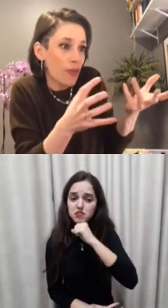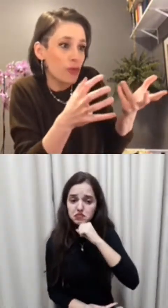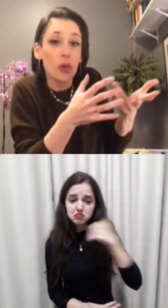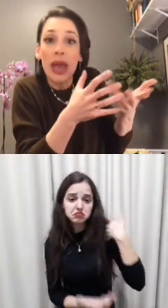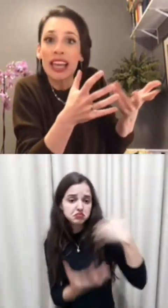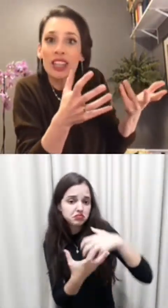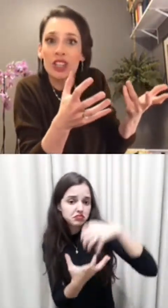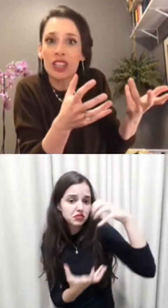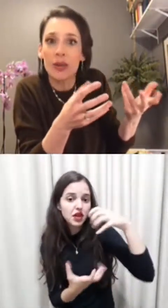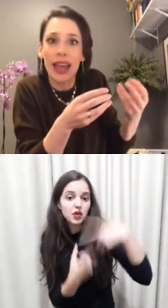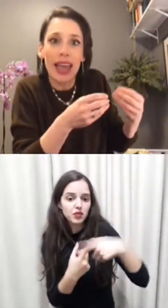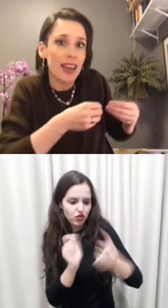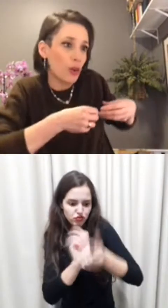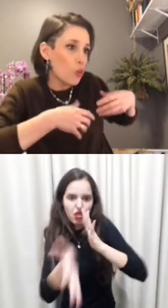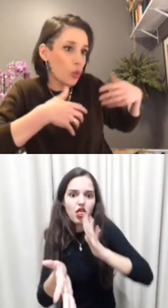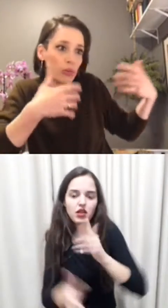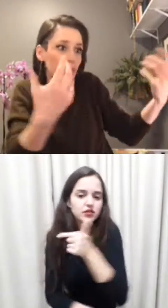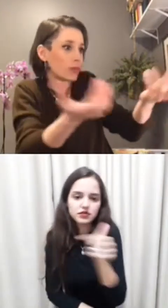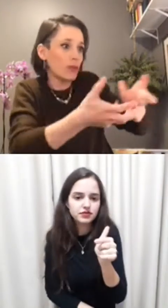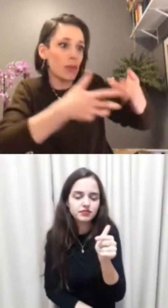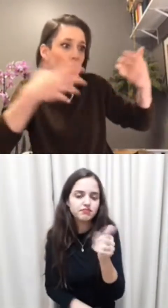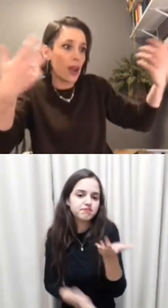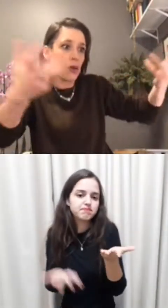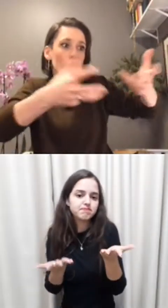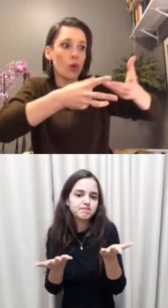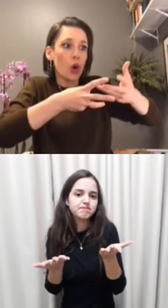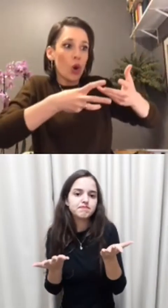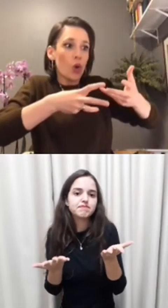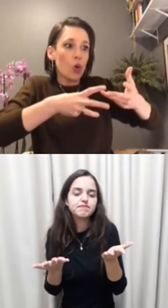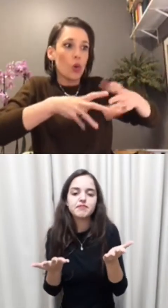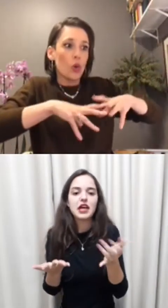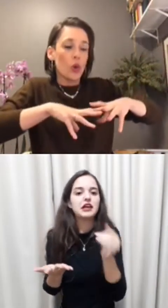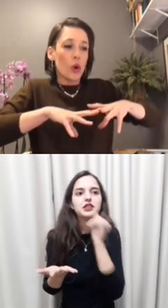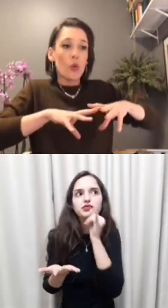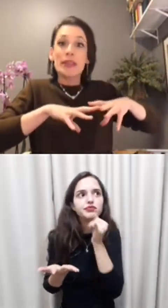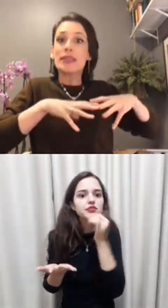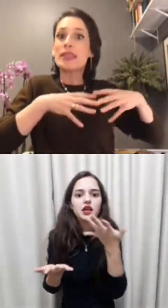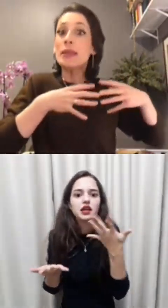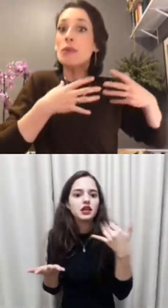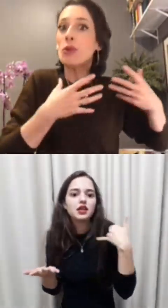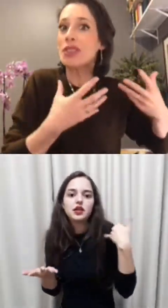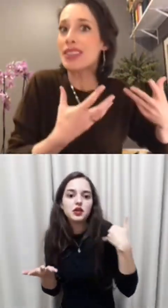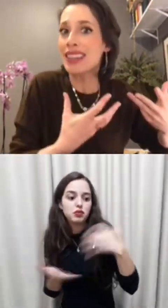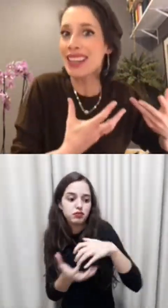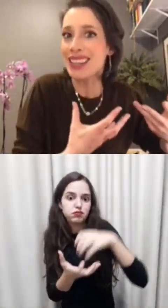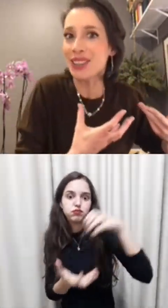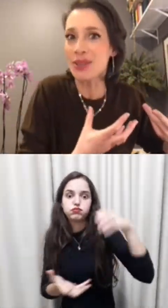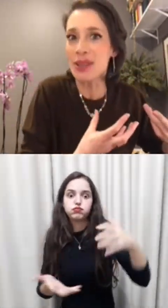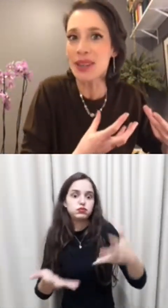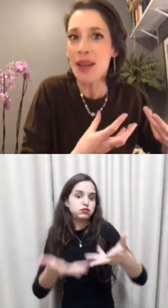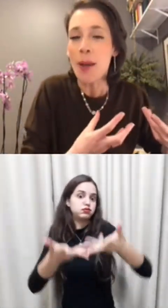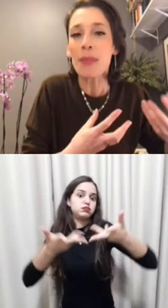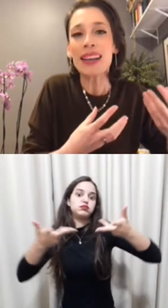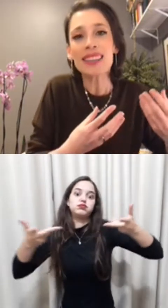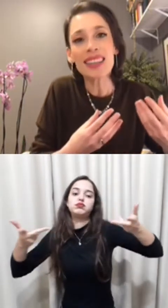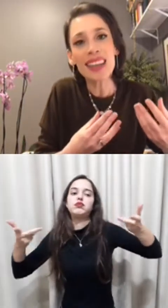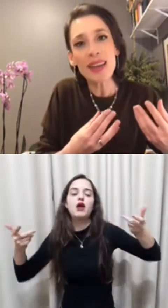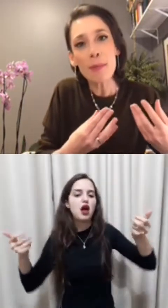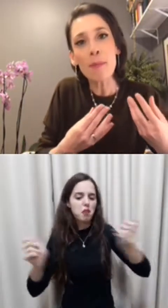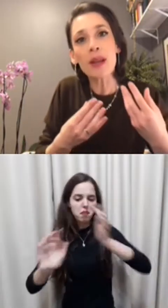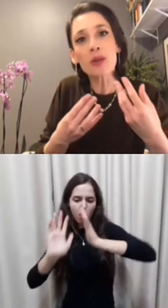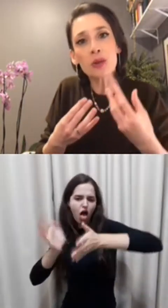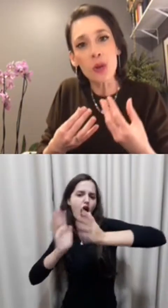é fluente, não é, né, um exímio sinalizador, mas